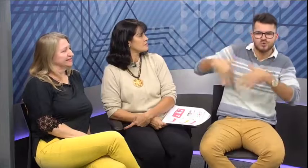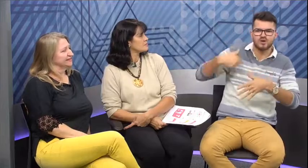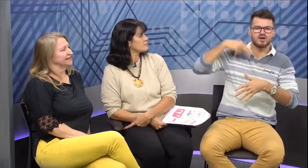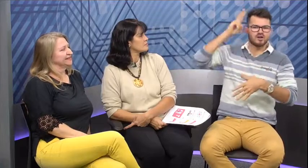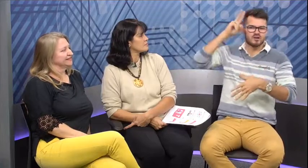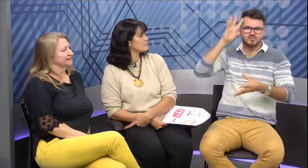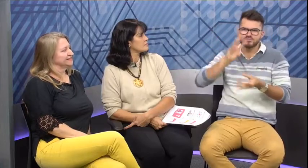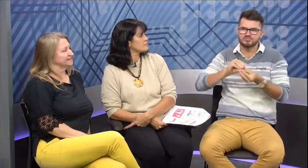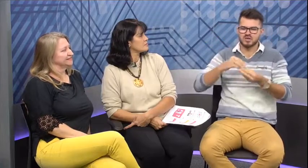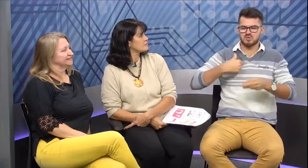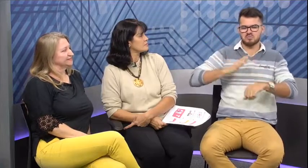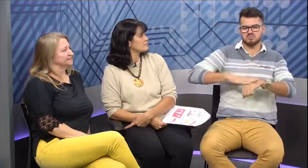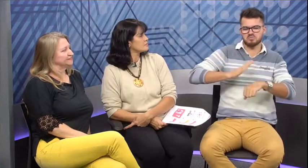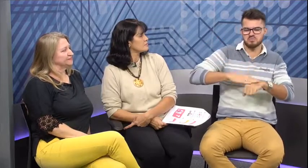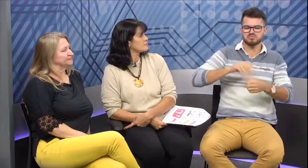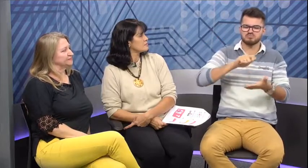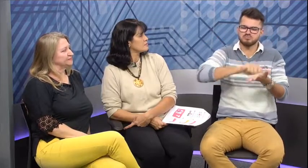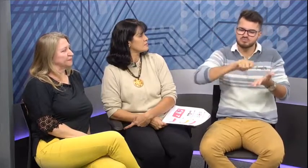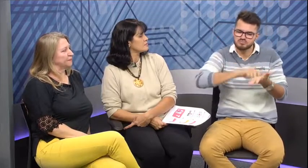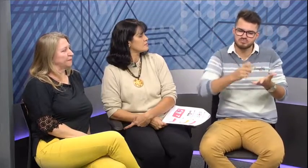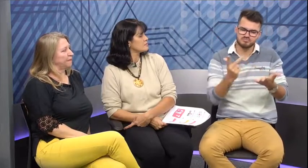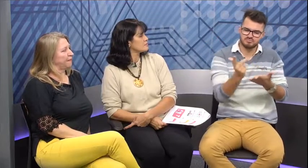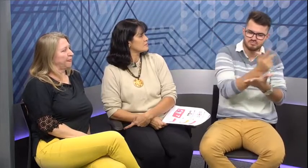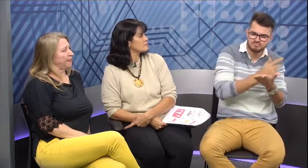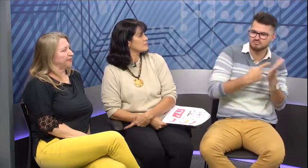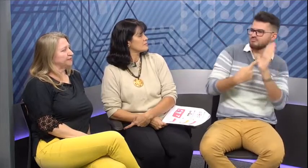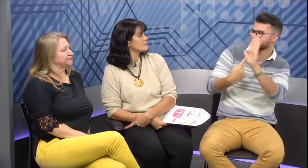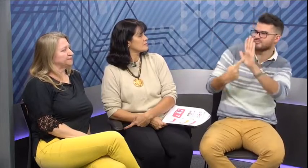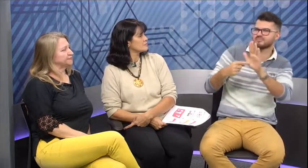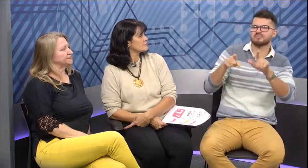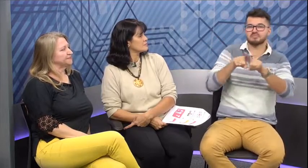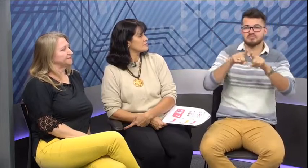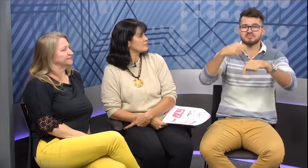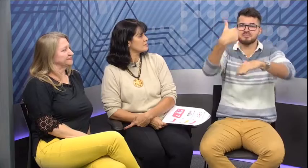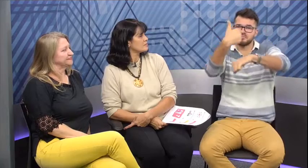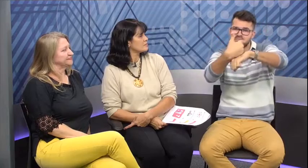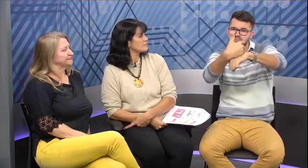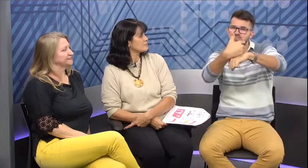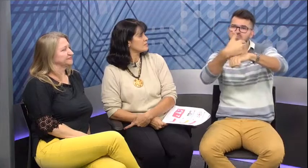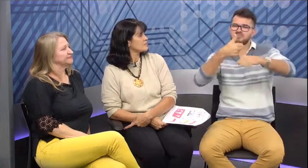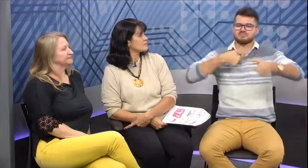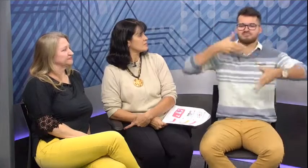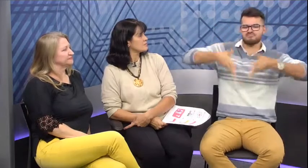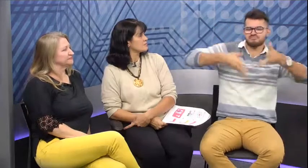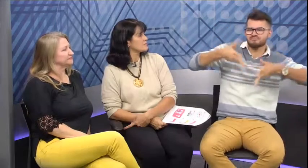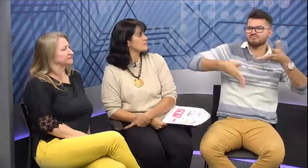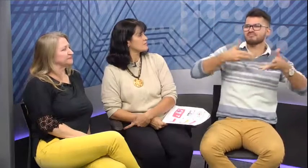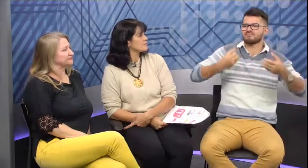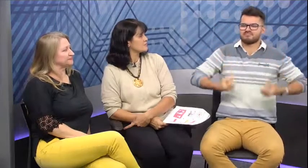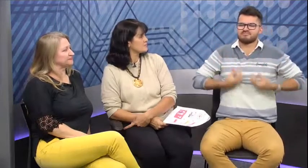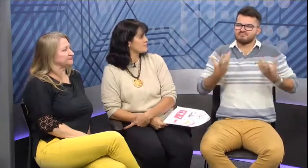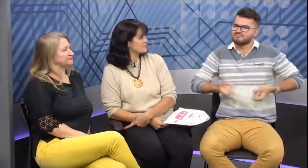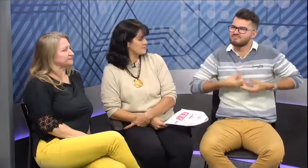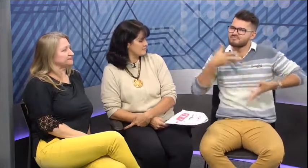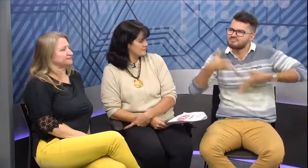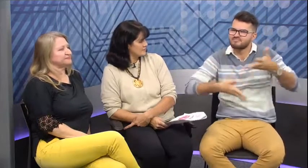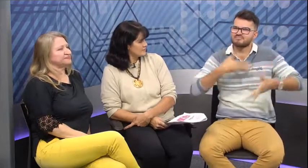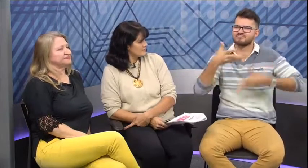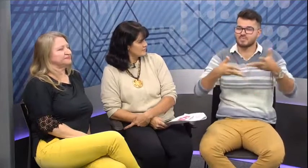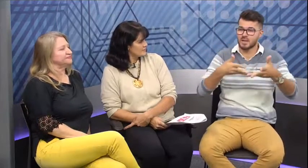né? E isso ia sendo criado um repertório para nós também, né? Às vezes a gente fazia as histórias, filmava as